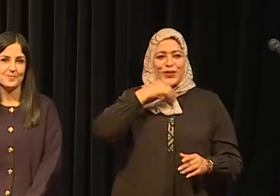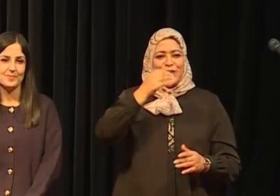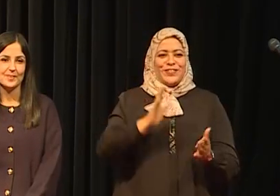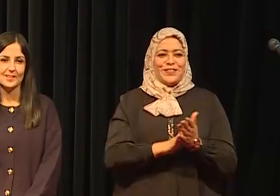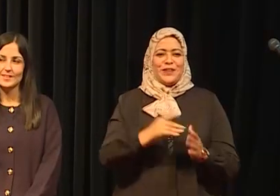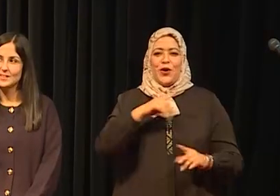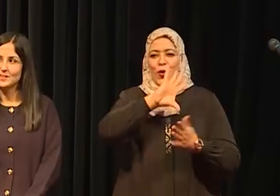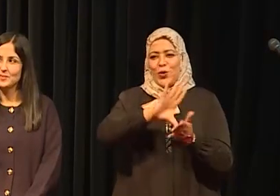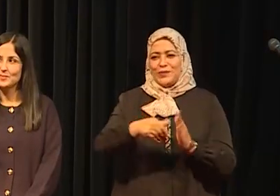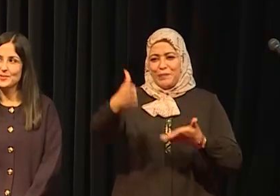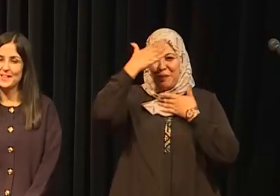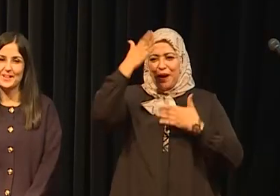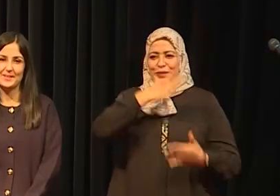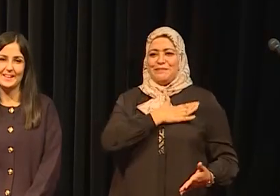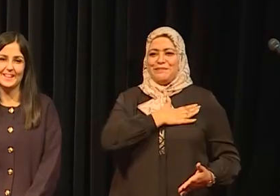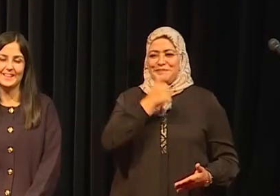ها؟